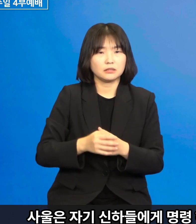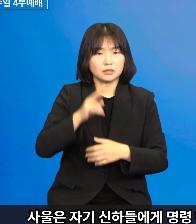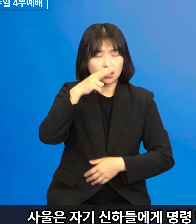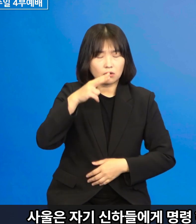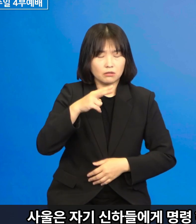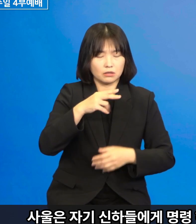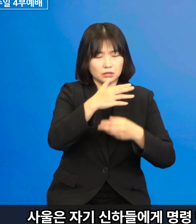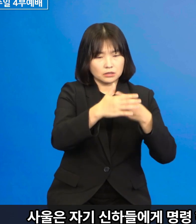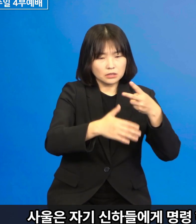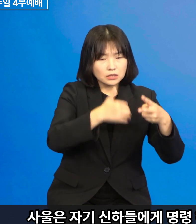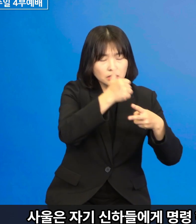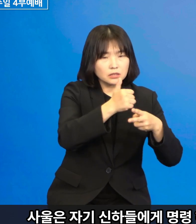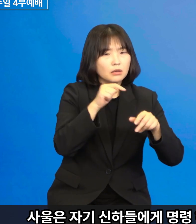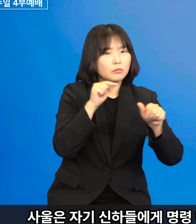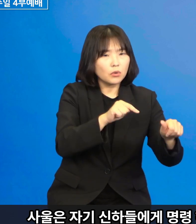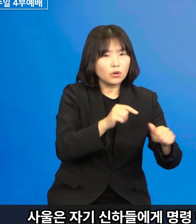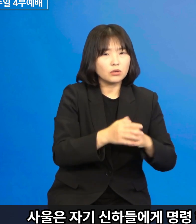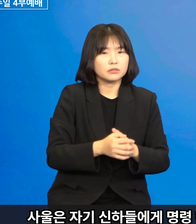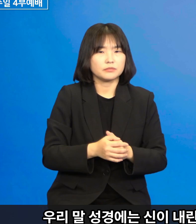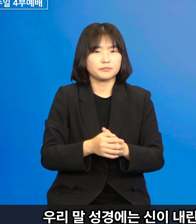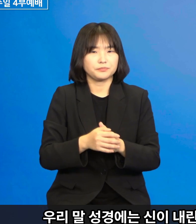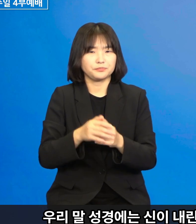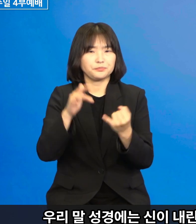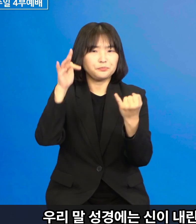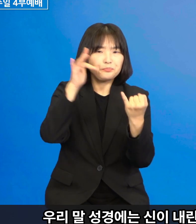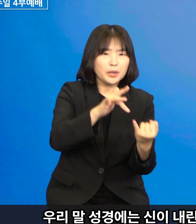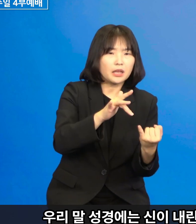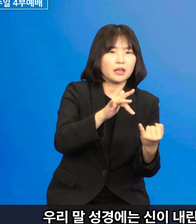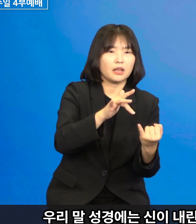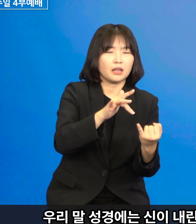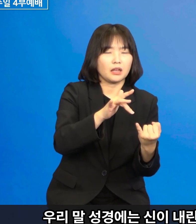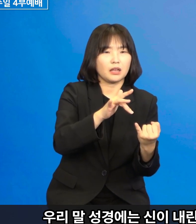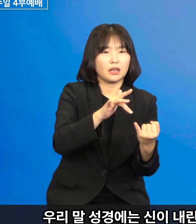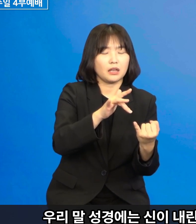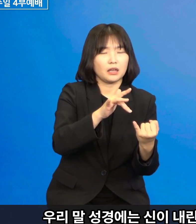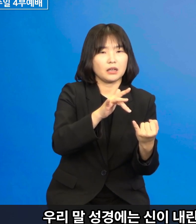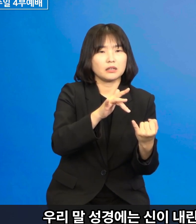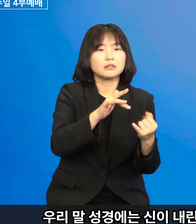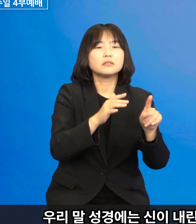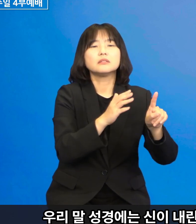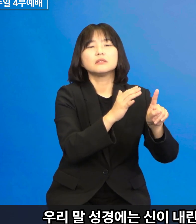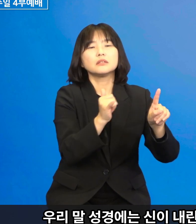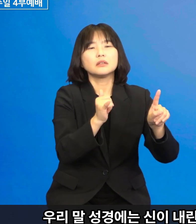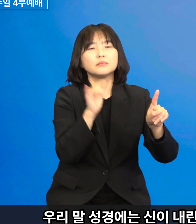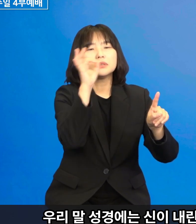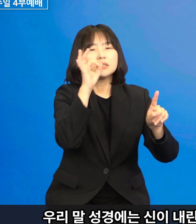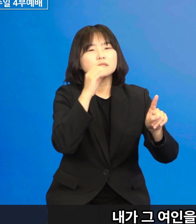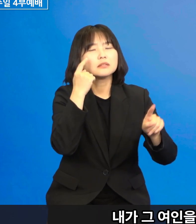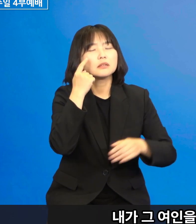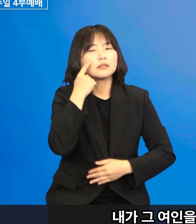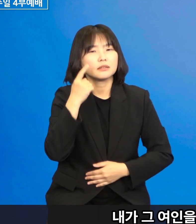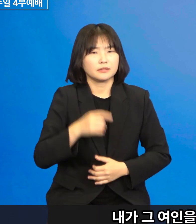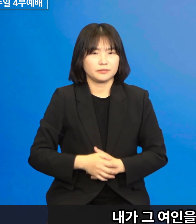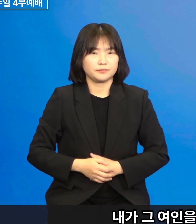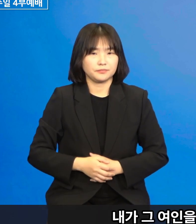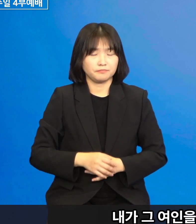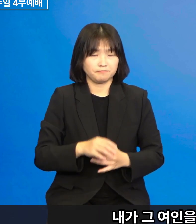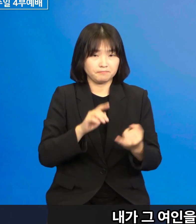명령하기를, 망령을 불러오리는 여자 무당, 우리말 성경에는 신이 내린 여자, 신내림 받은 여자를 찾아라. 내가 그 여인을